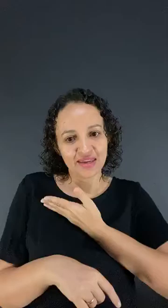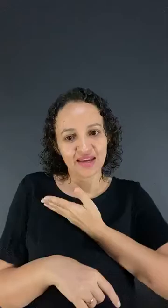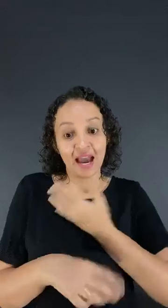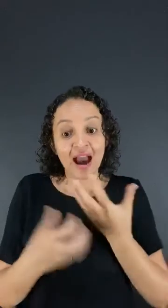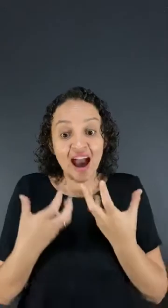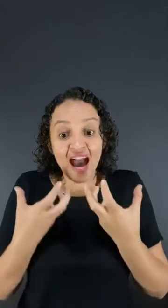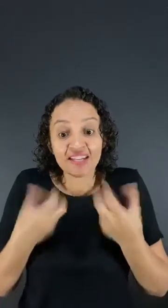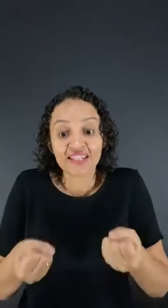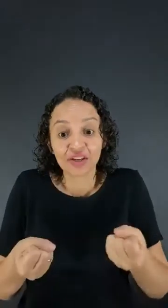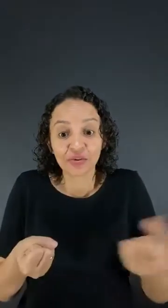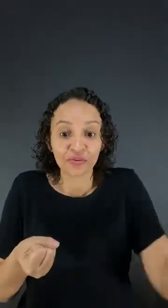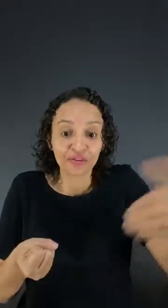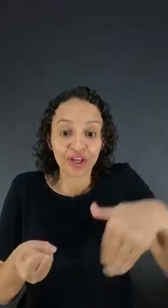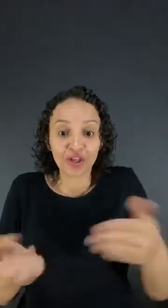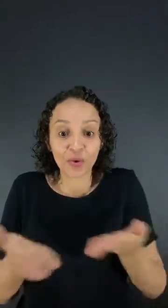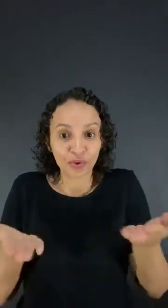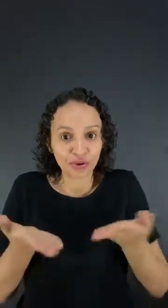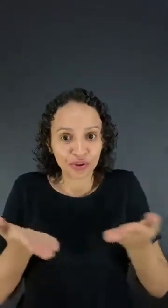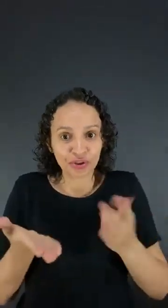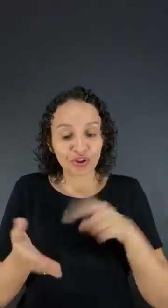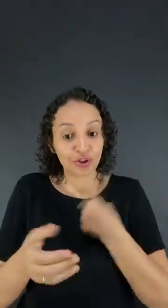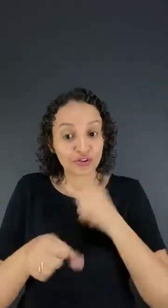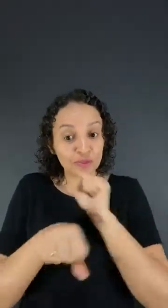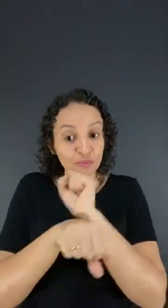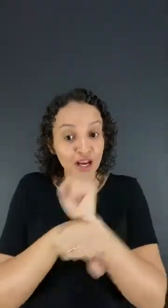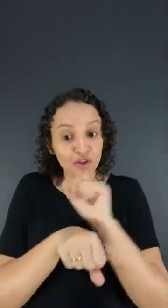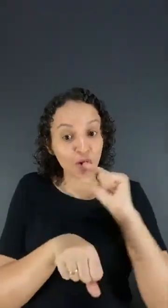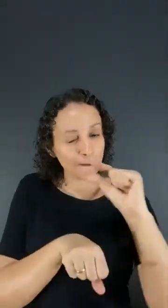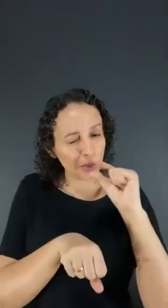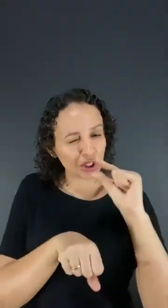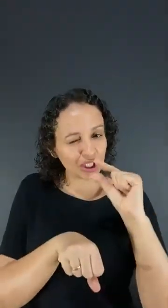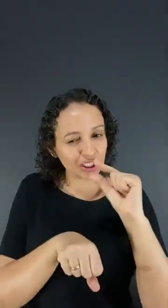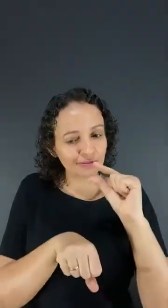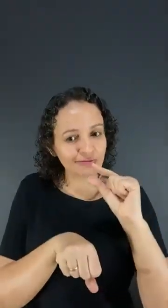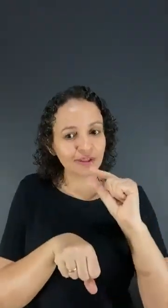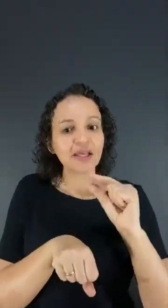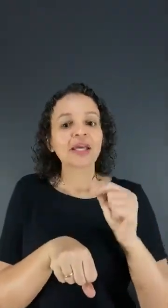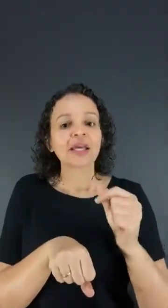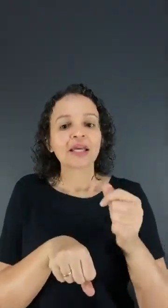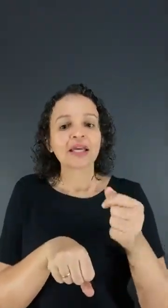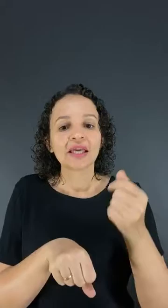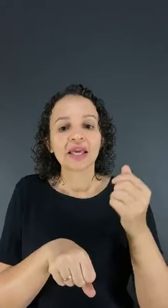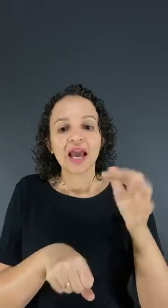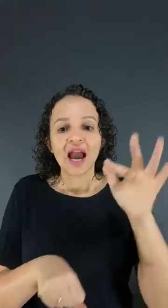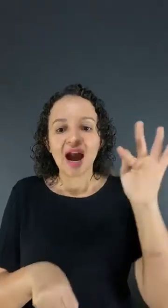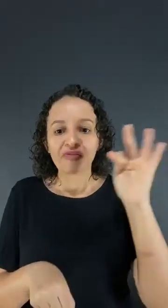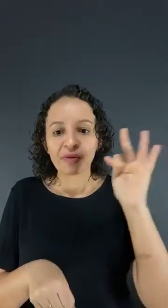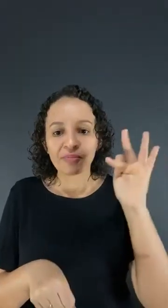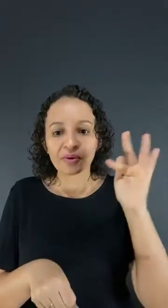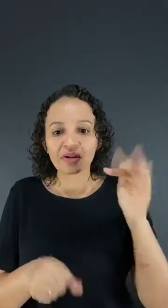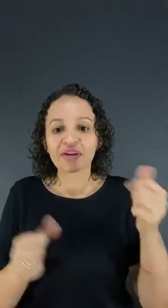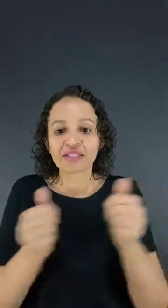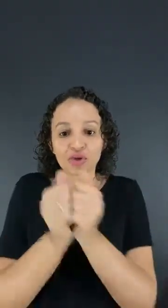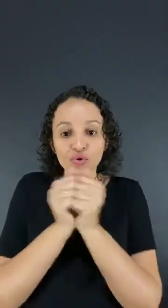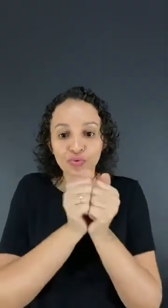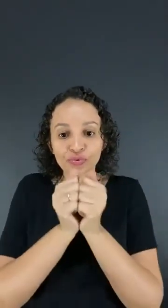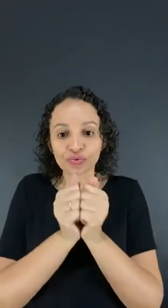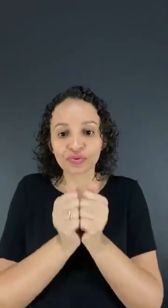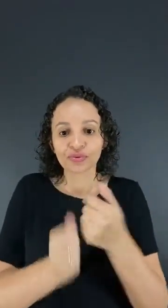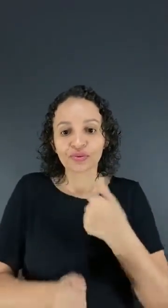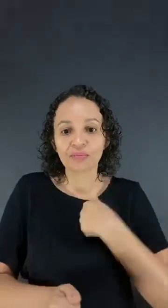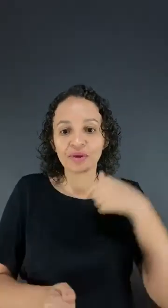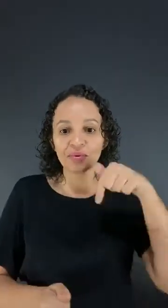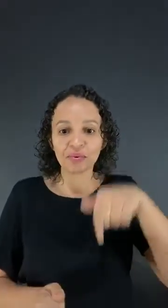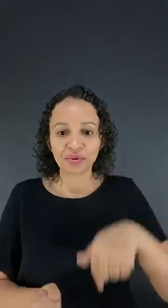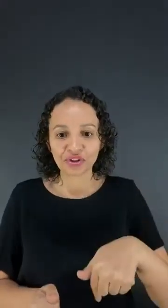minha amiga, aceitou vir aqui hoje. Nós vamos esperar só um pouquinho que a Fabiola vai estar